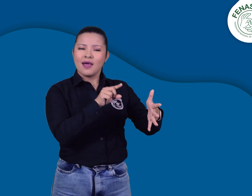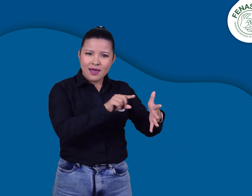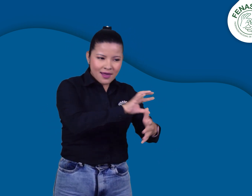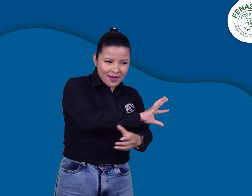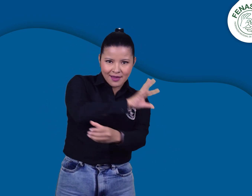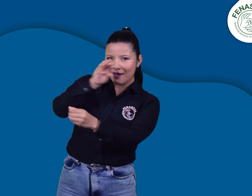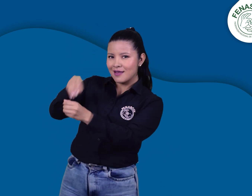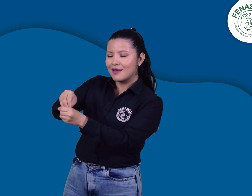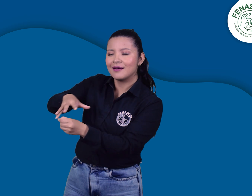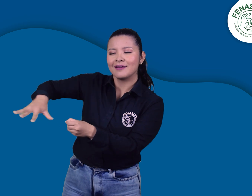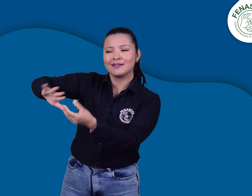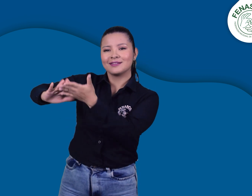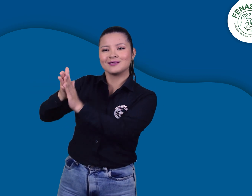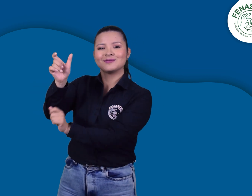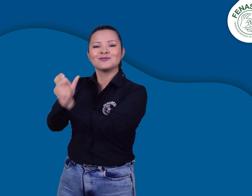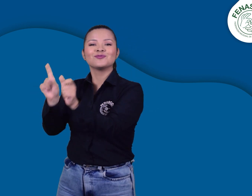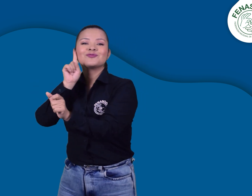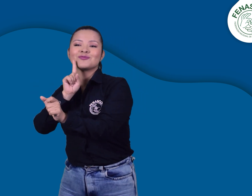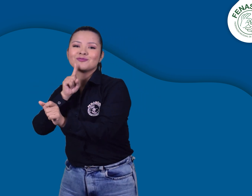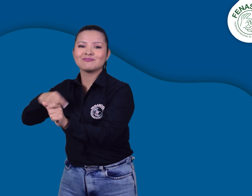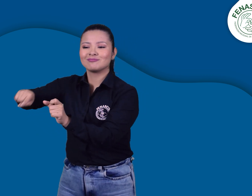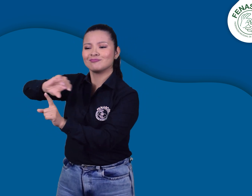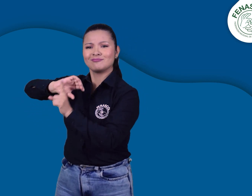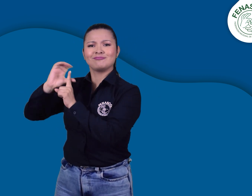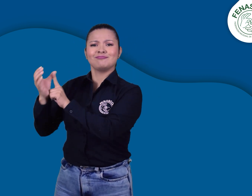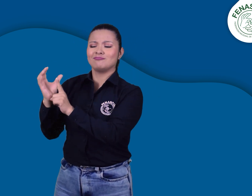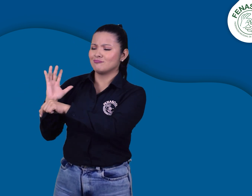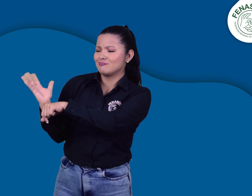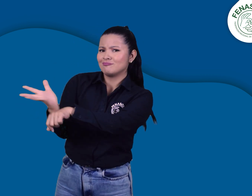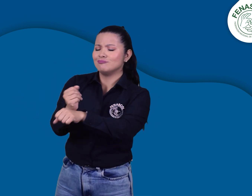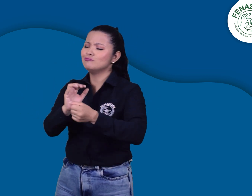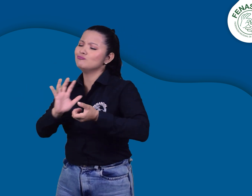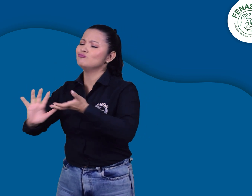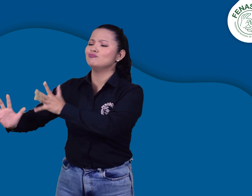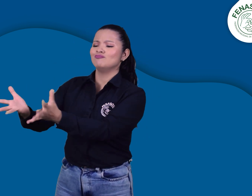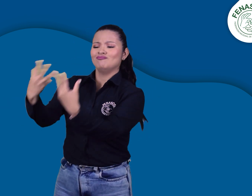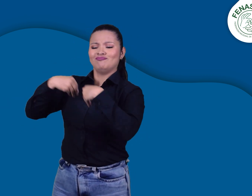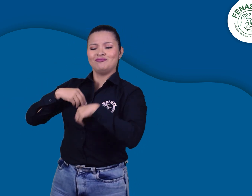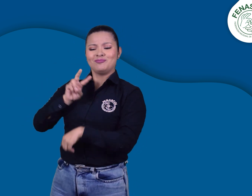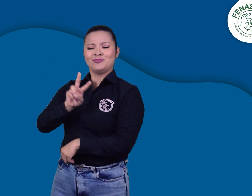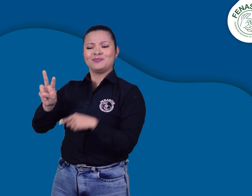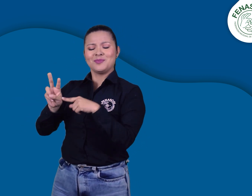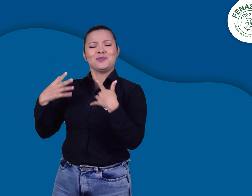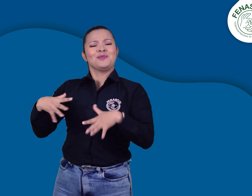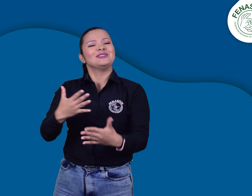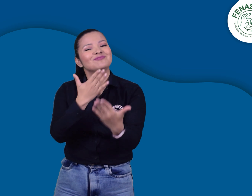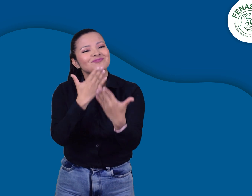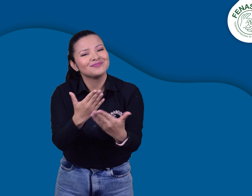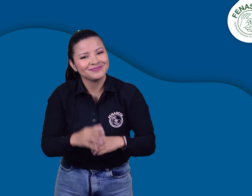vernacular y cómo estas expresiones hacen parte de la comunidad sorda, de su cultura y de su arte. Muchas